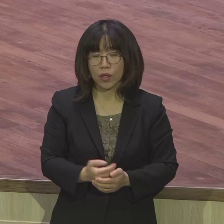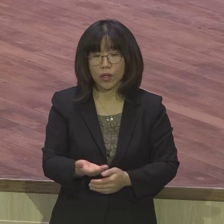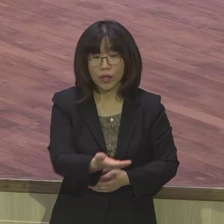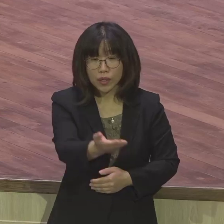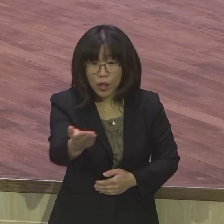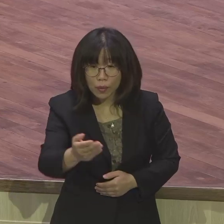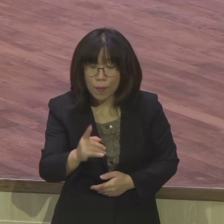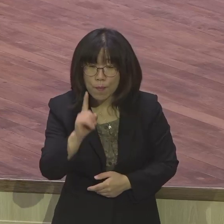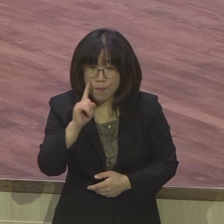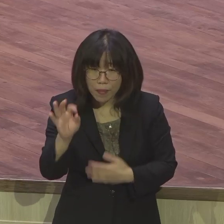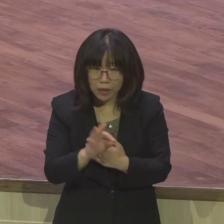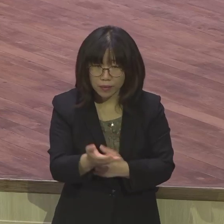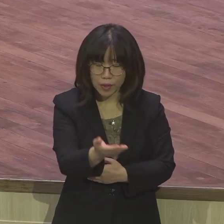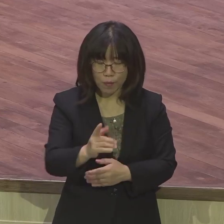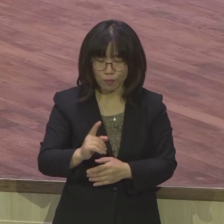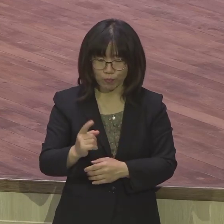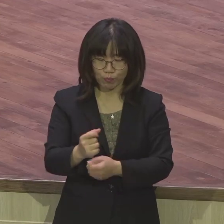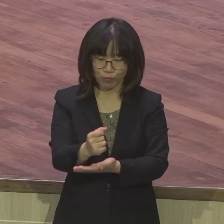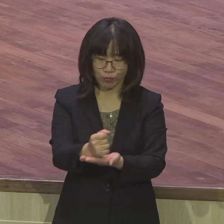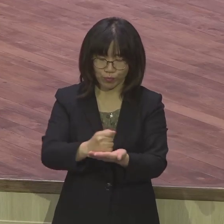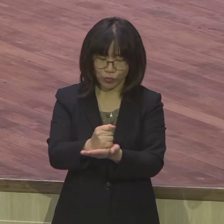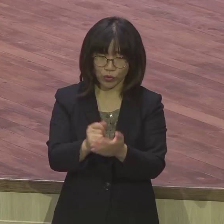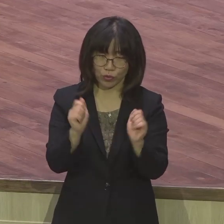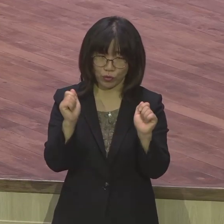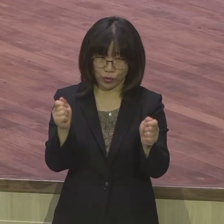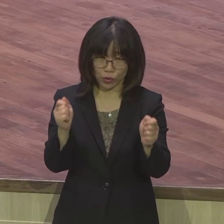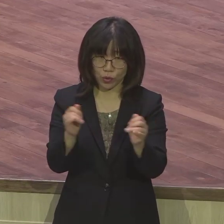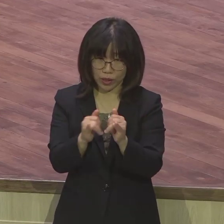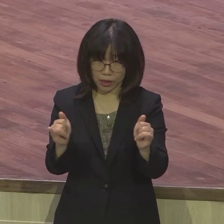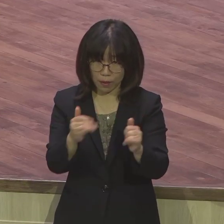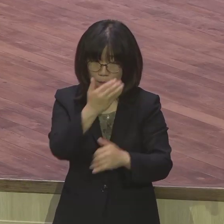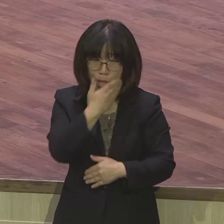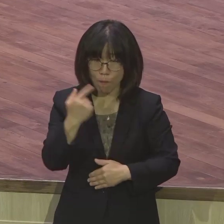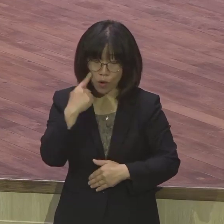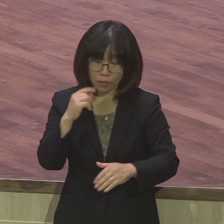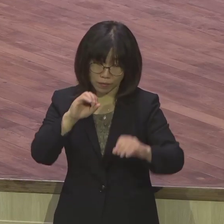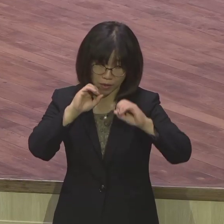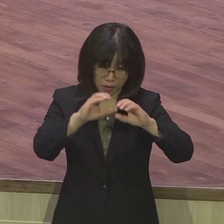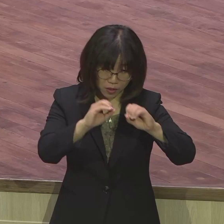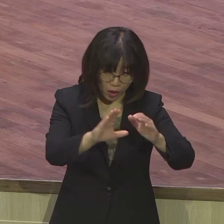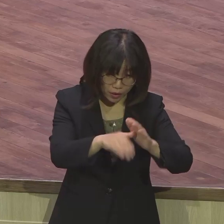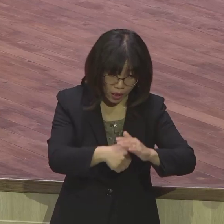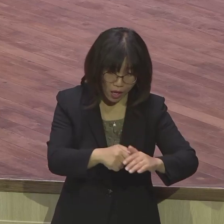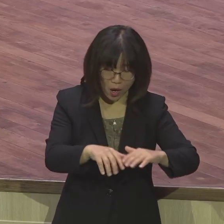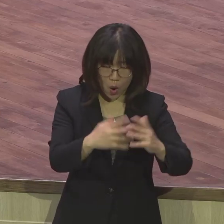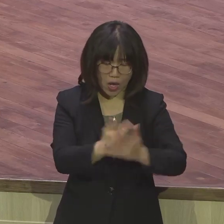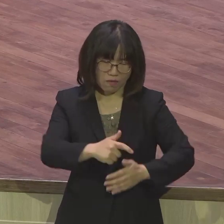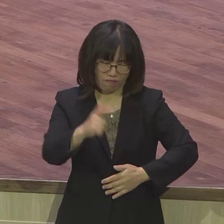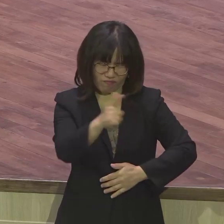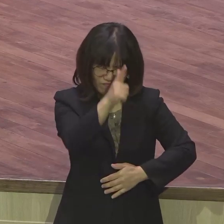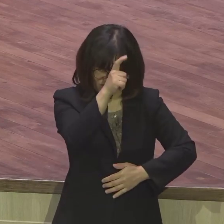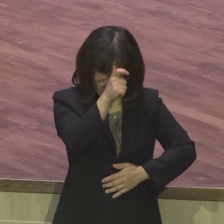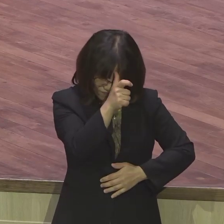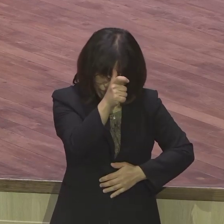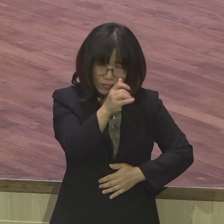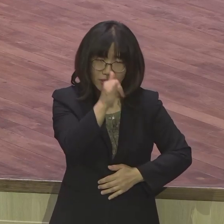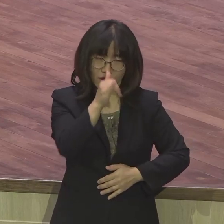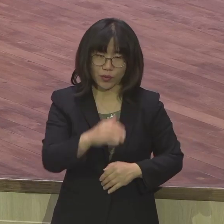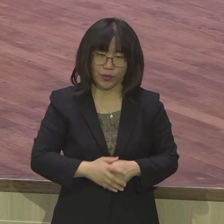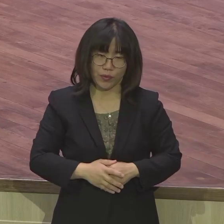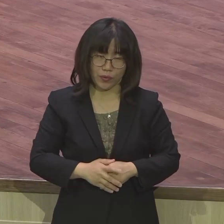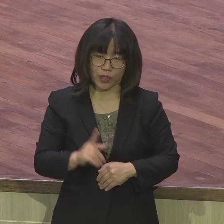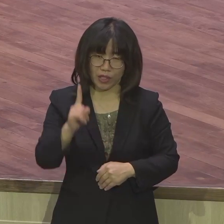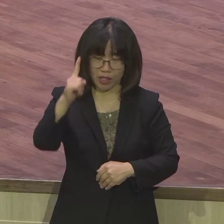때 느낌이 있거든요. 무속인 중에도 센 사람이 있어요. 또 철학하는 사람 중에서도 굉장히 센